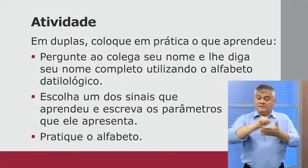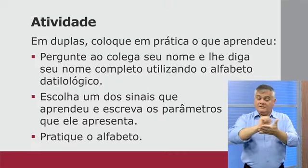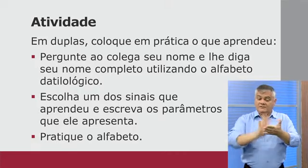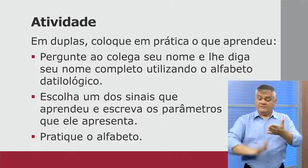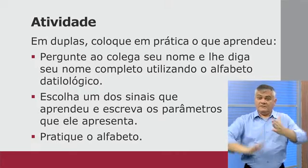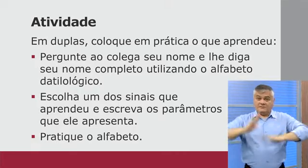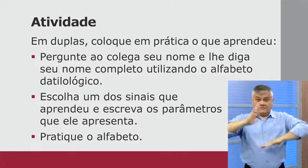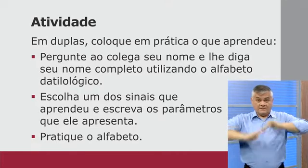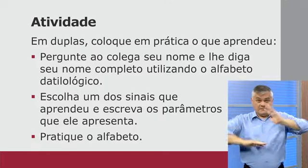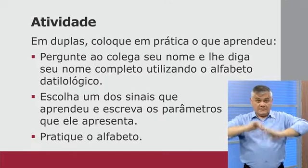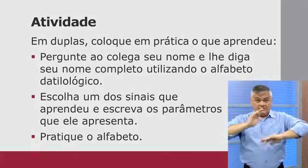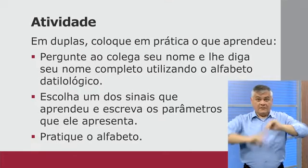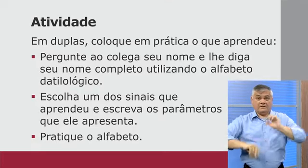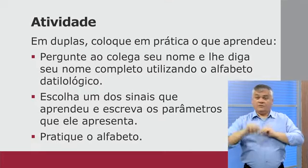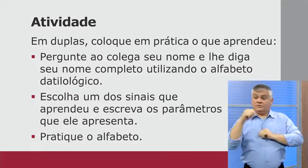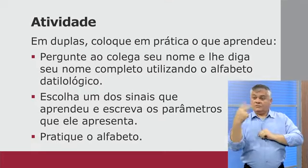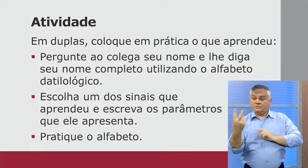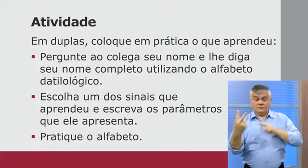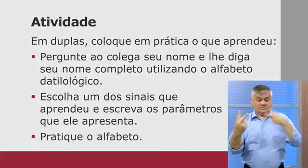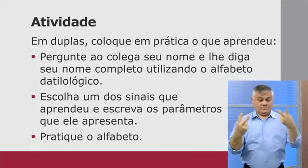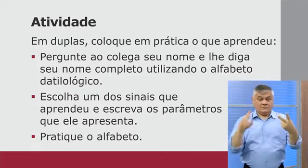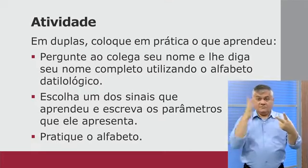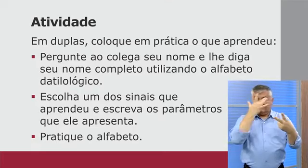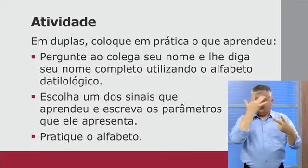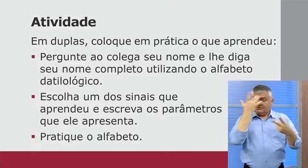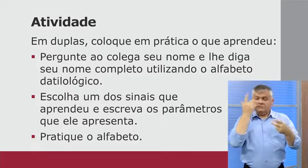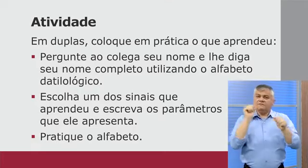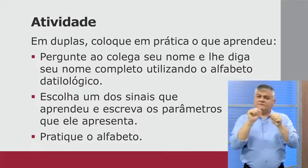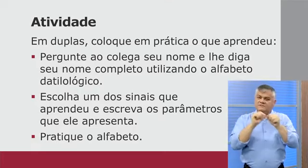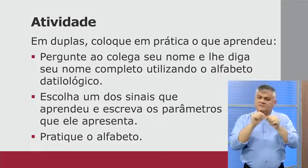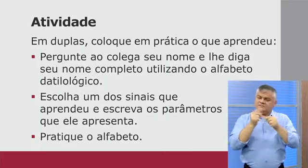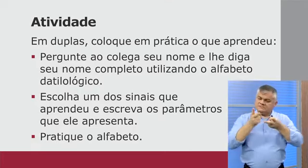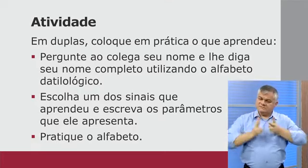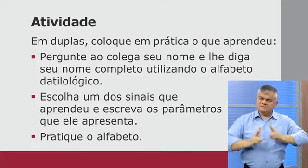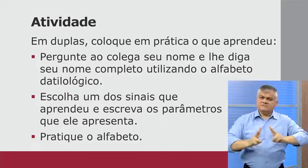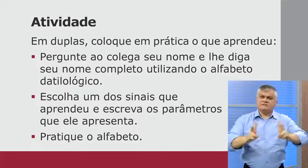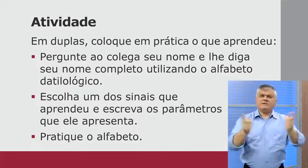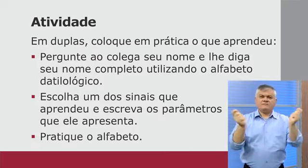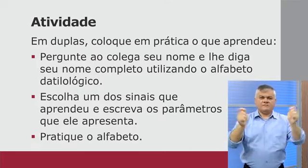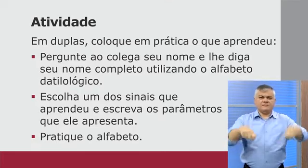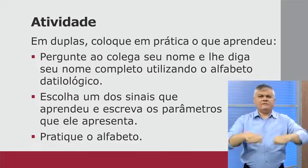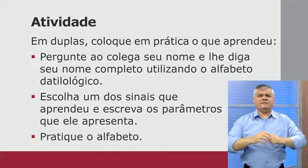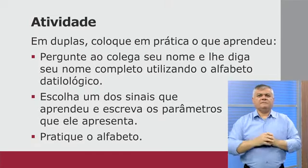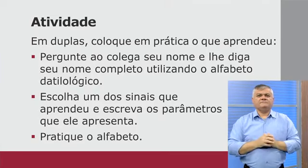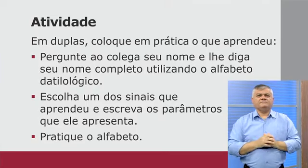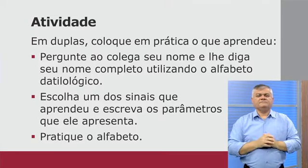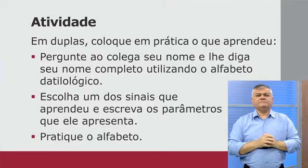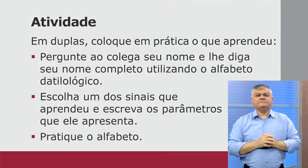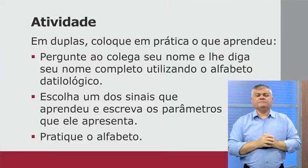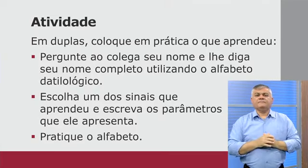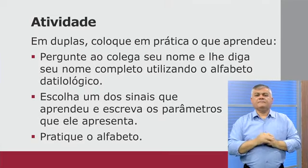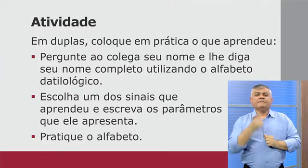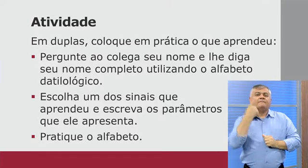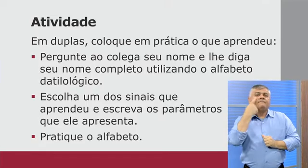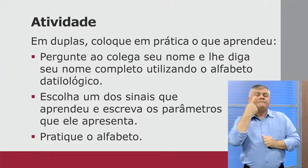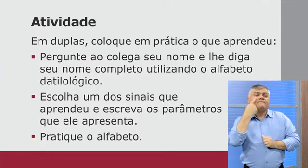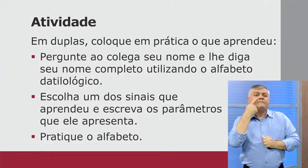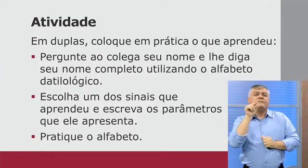em duplas. E as atividades práticas serão sempre muito usadas na disciplina de língua de sinais. Veja lá o que você